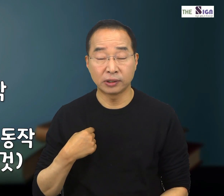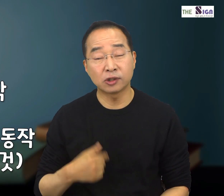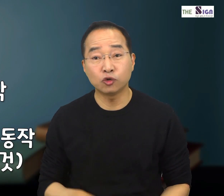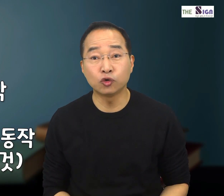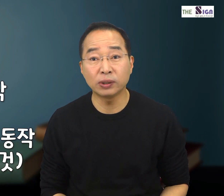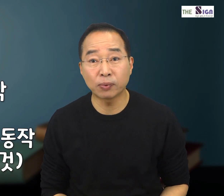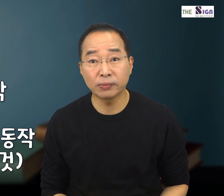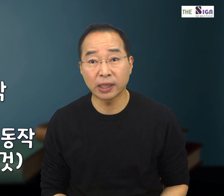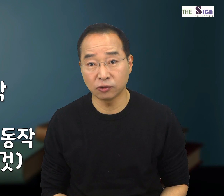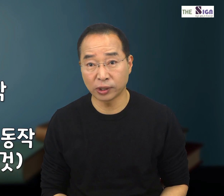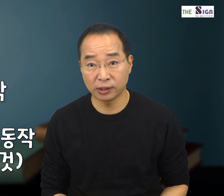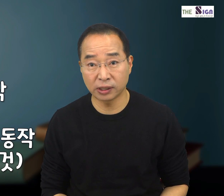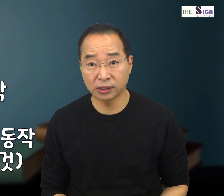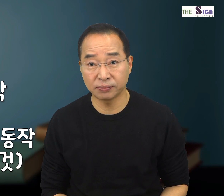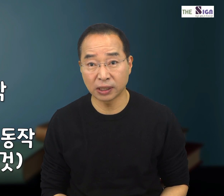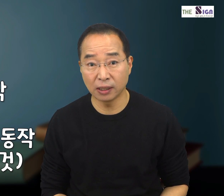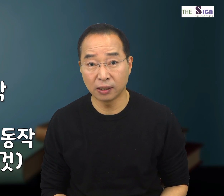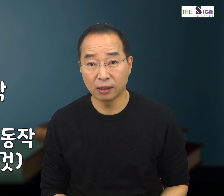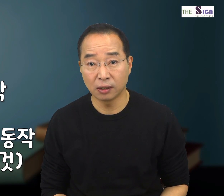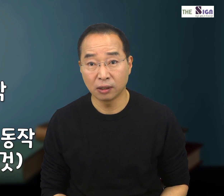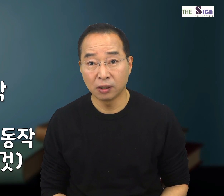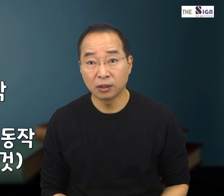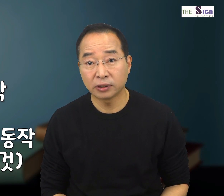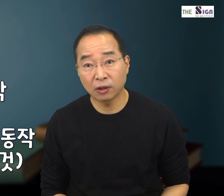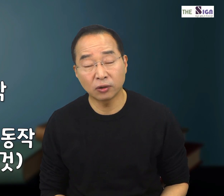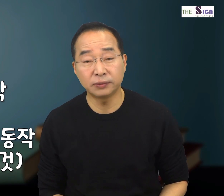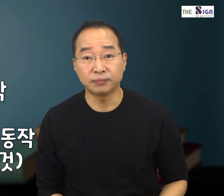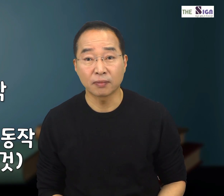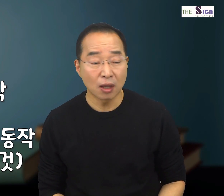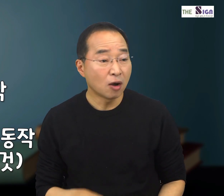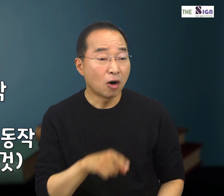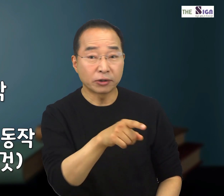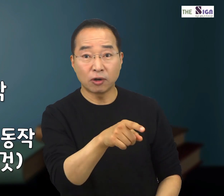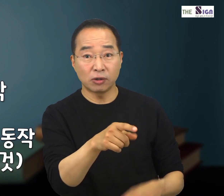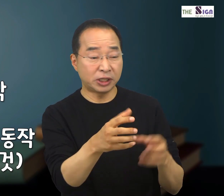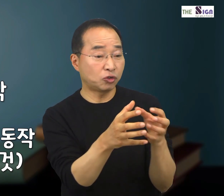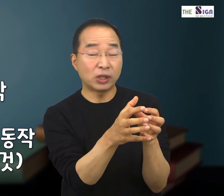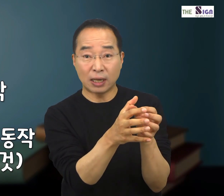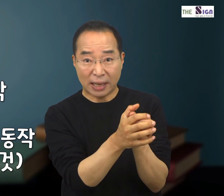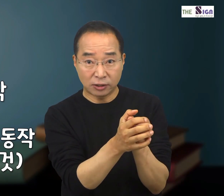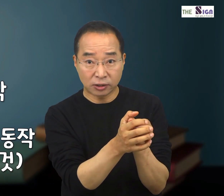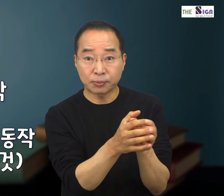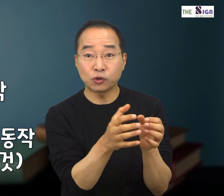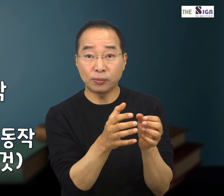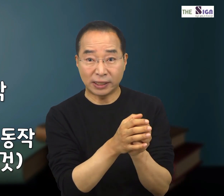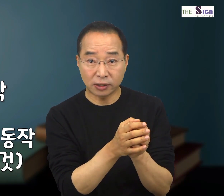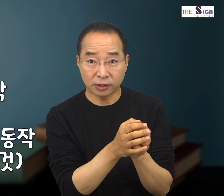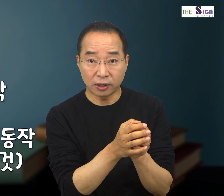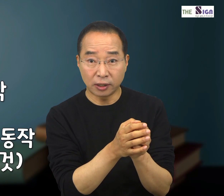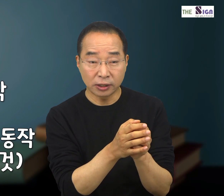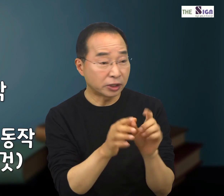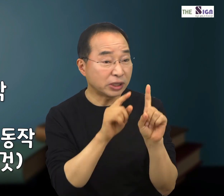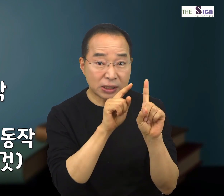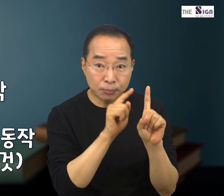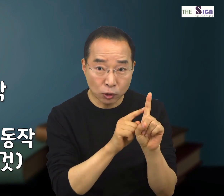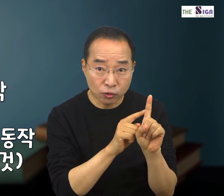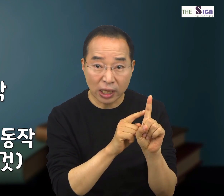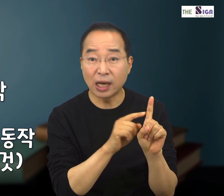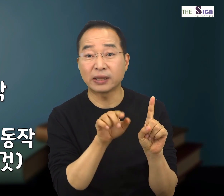그래서 유니폼이라는 수화를 이렇게 씁니다. 때로는 어떤 걸 기준을 하나 만들었어. 표준을 만들었어. 그리고 이 표준과